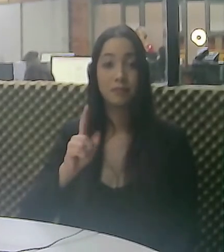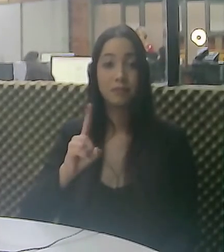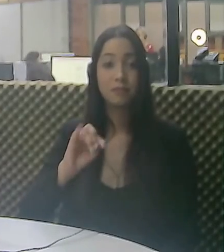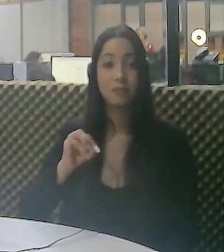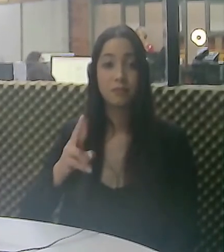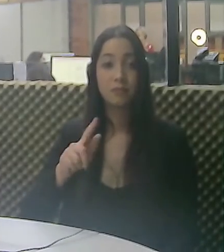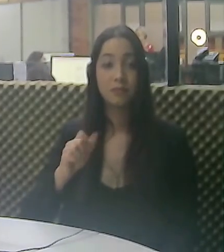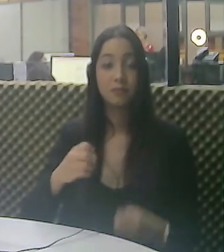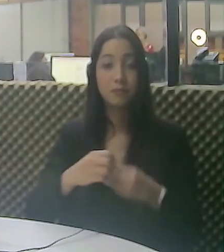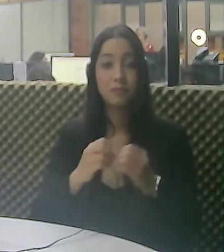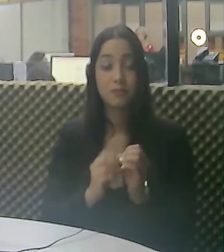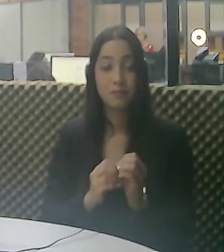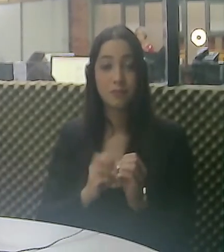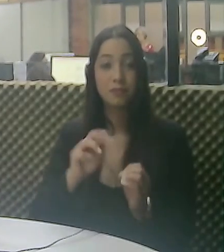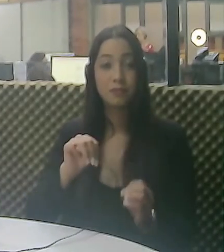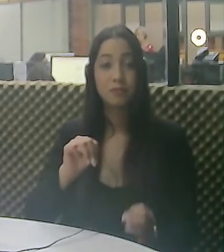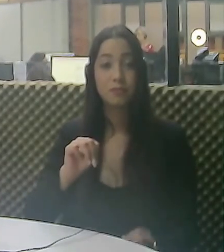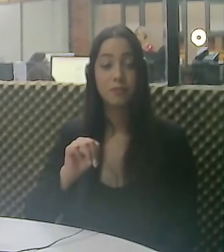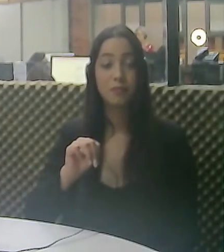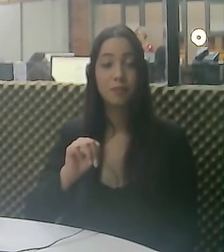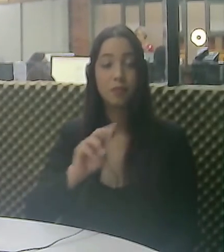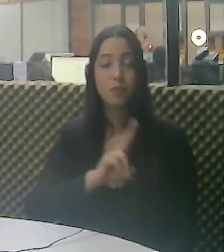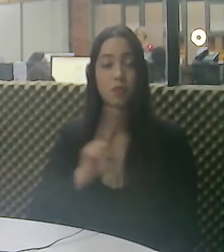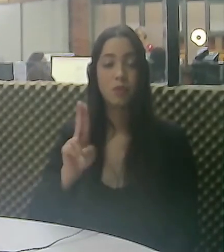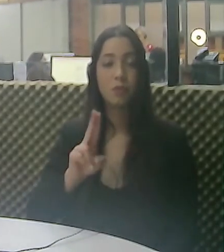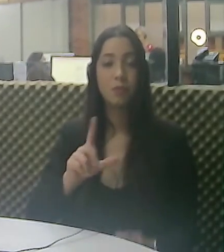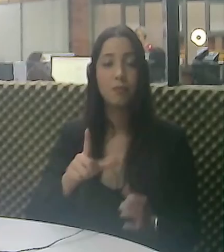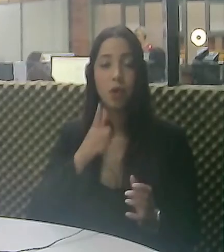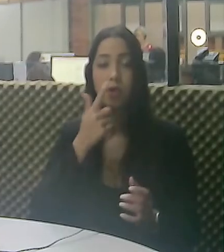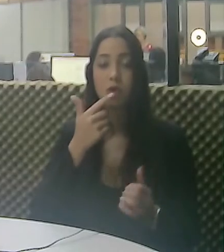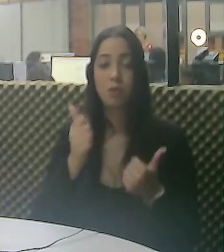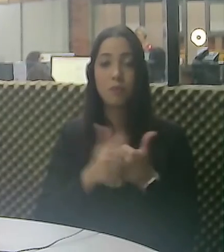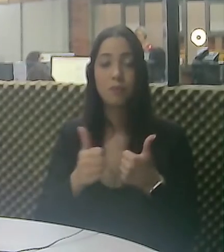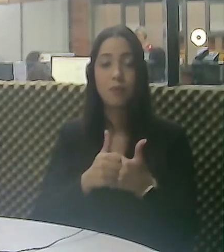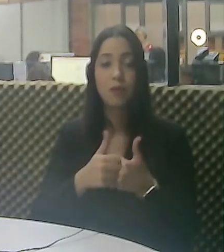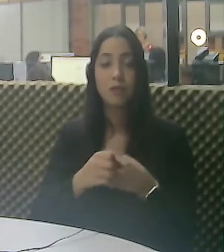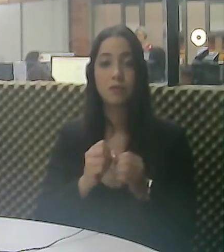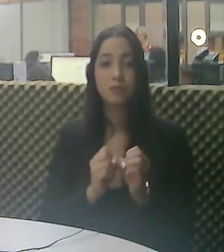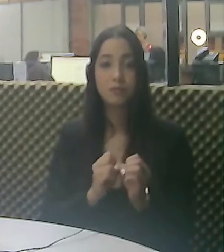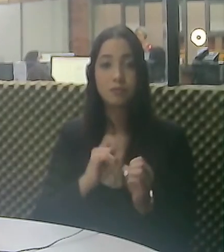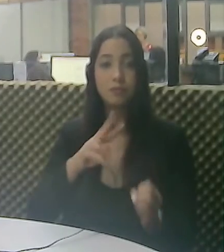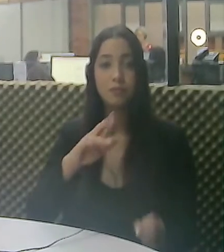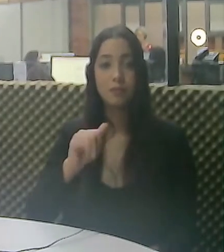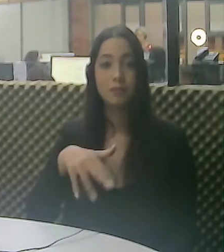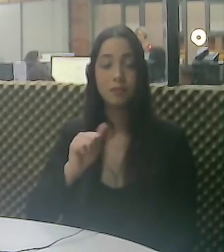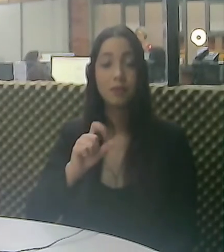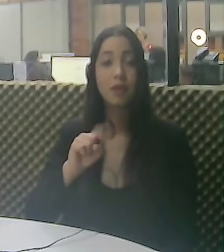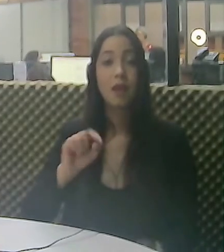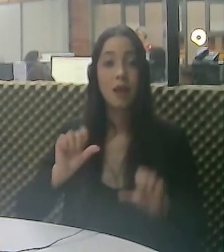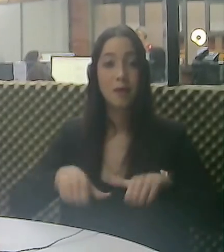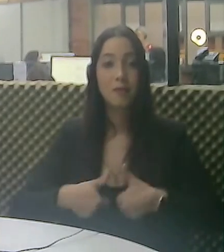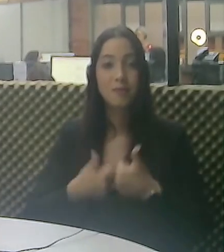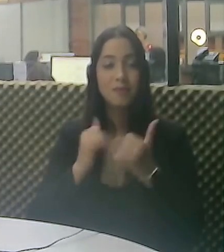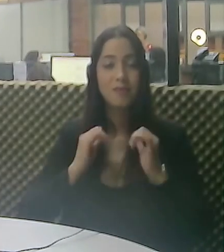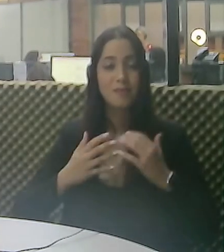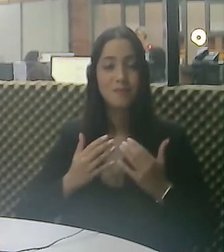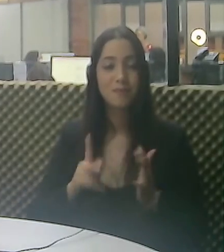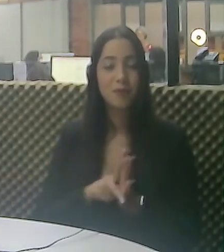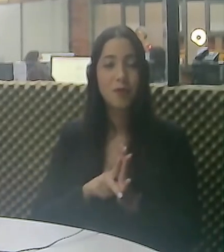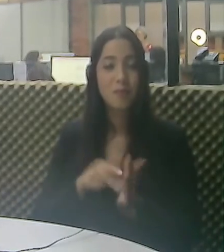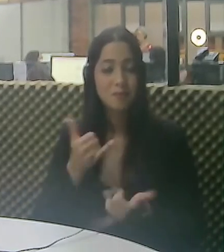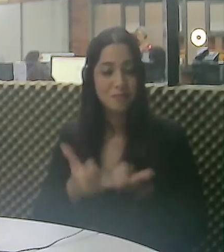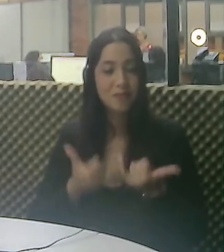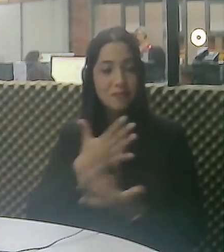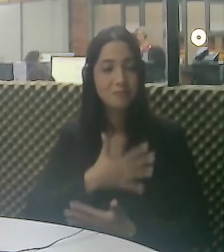tapuirama recebe melhorias a prefeitura segue promovendo melhorias nas áreas verdes a fim de oferecer mais lazer e qualidade